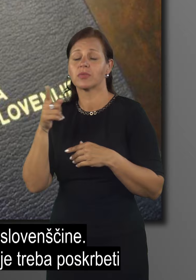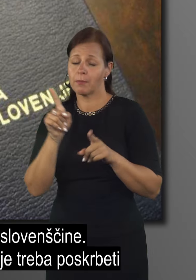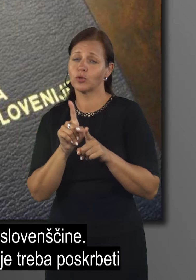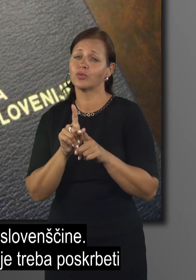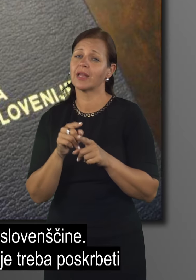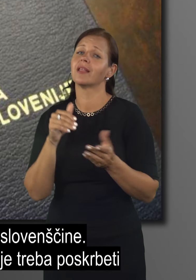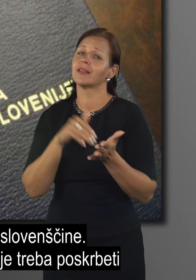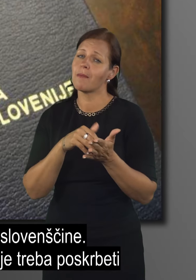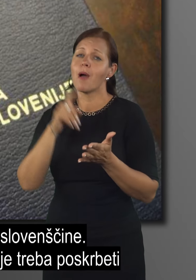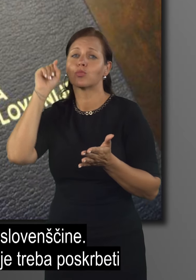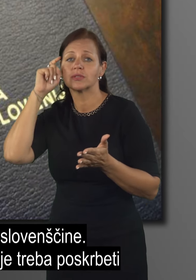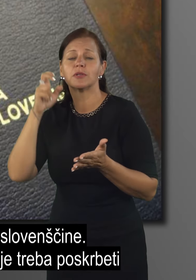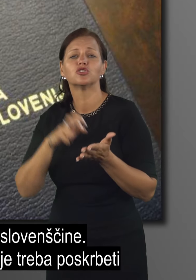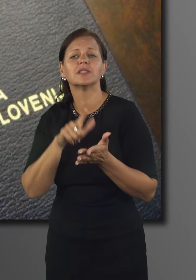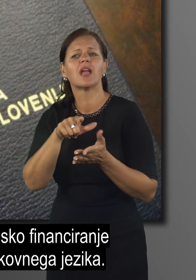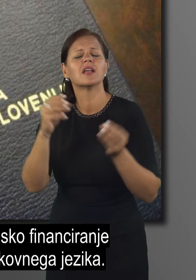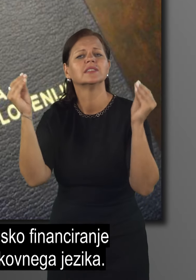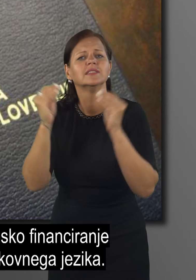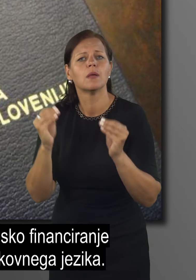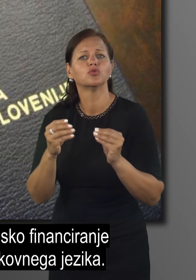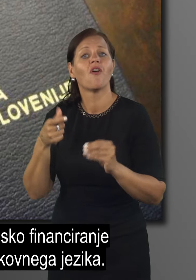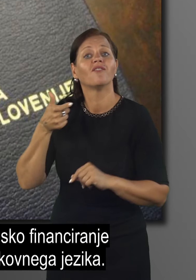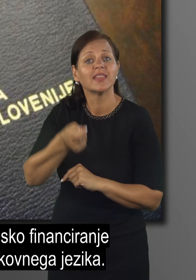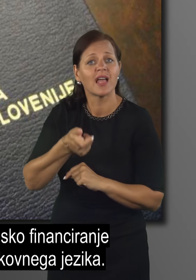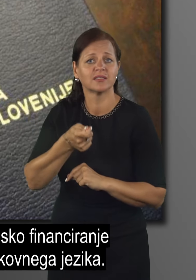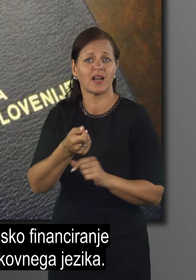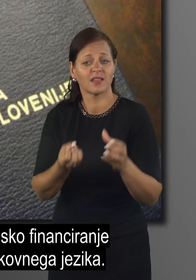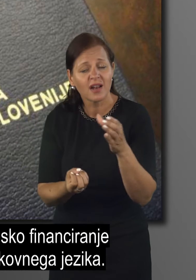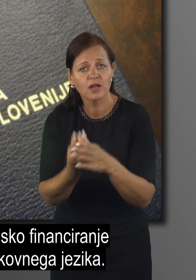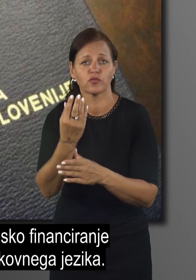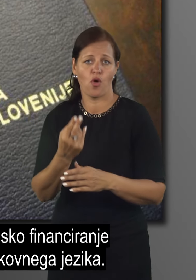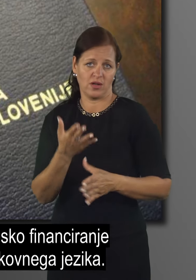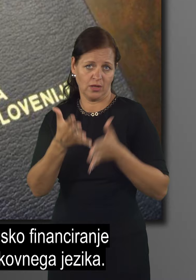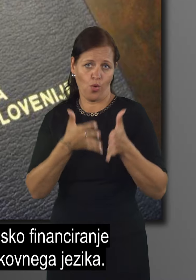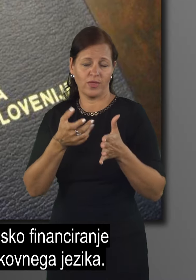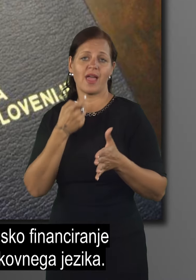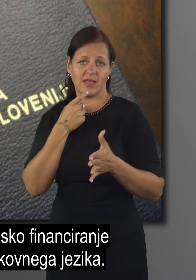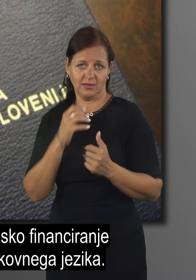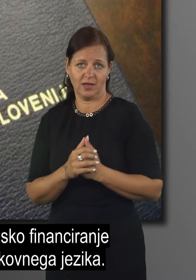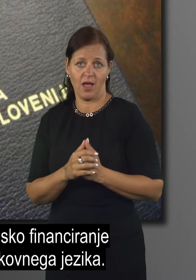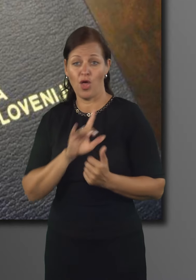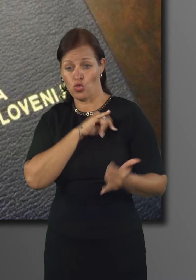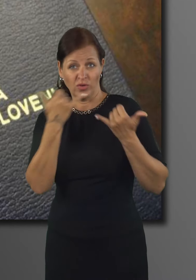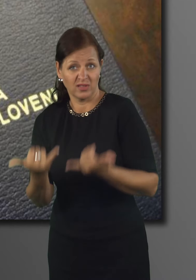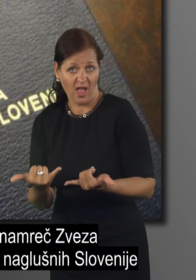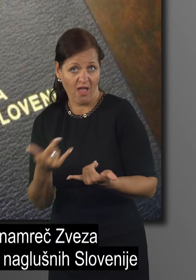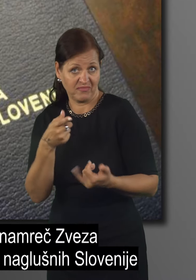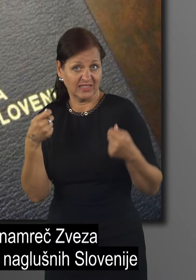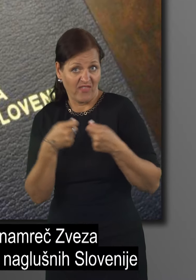Ob vsem tem je treba poskrbeti še za sistemsko financiranje razvoja znakovnega jezika. Do zdaj je namreč